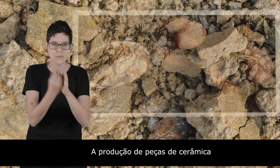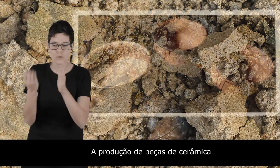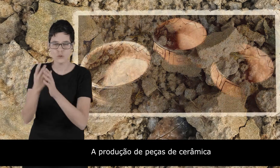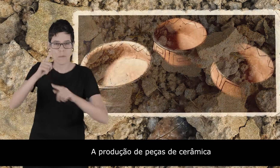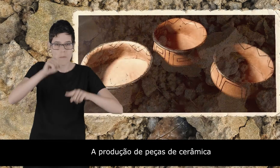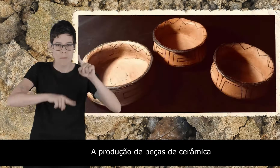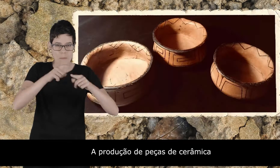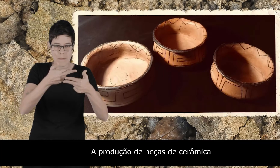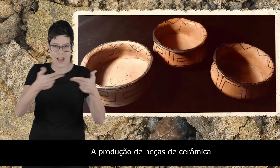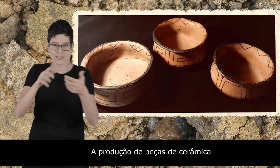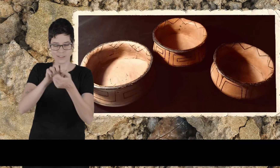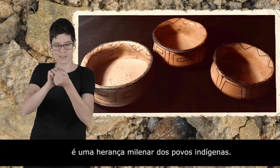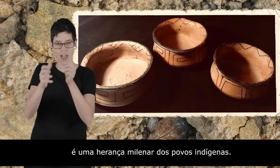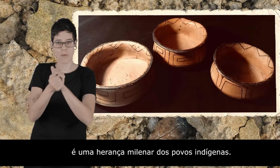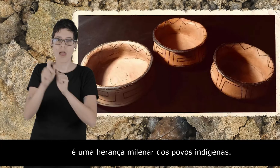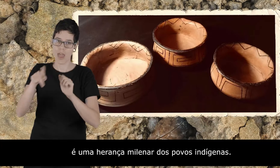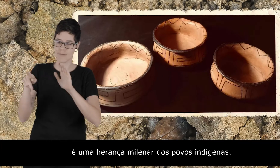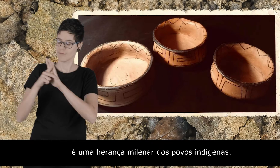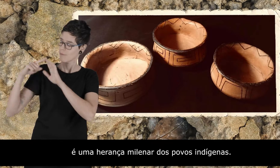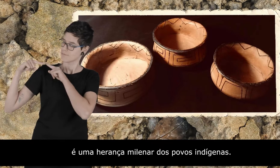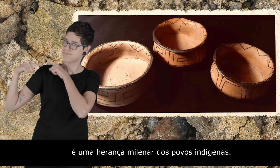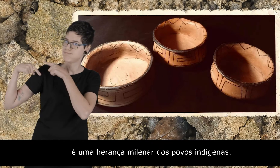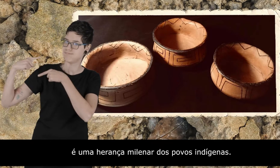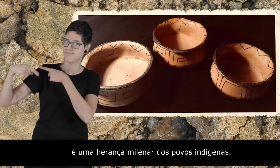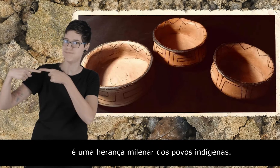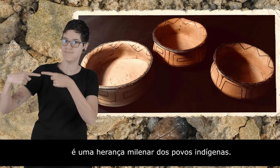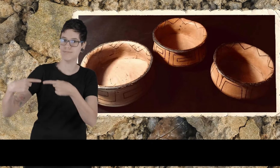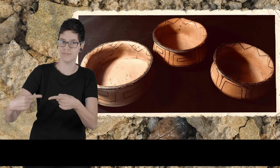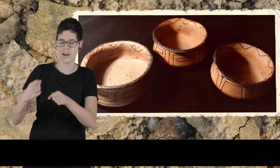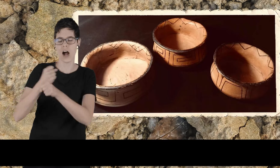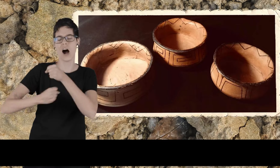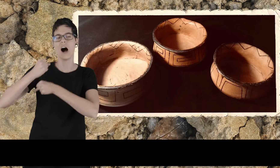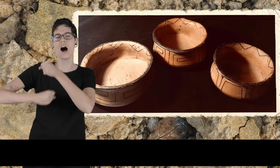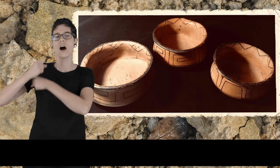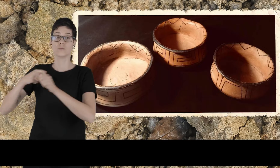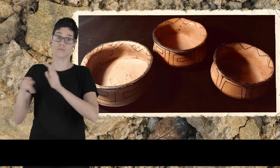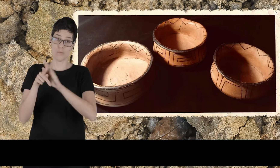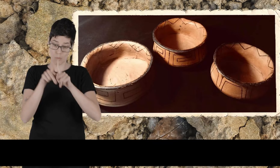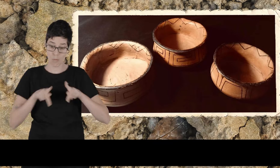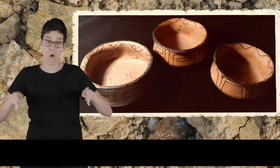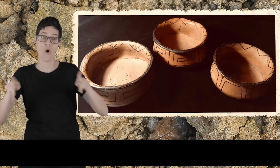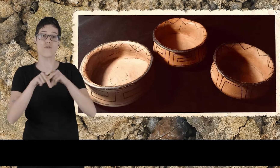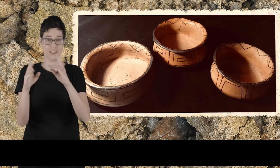A produção de peças de cerâmica é uma herança milenar dos povos indígenas.